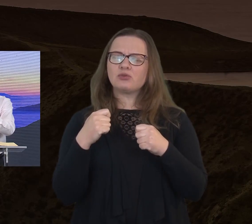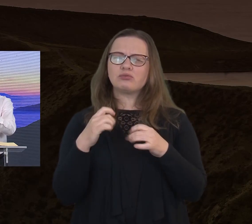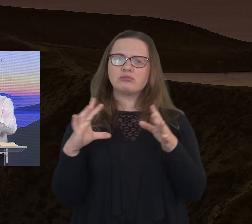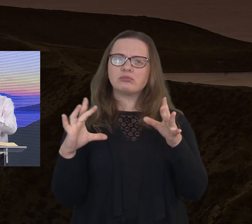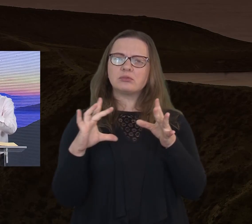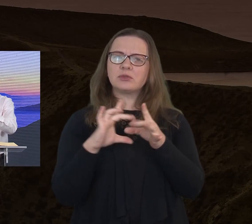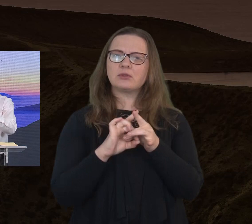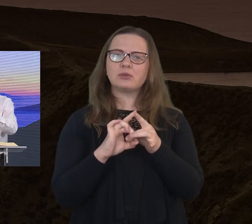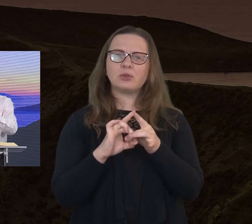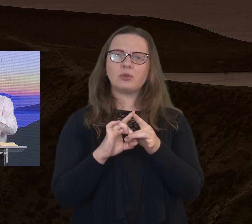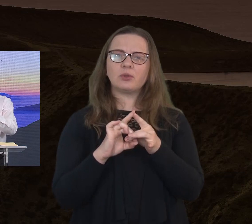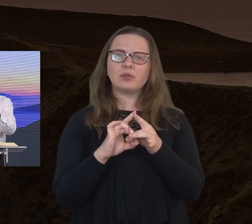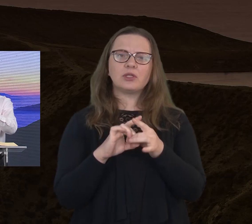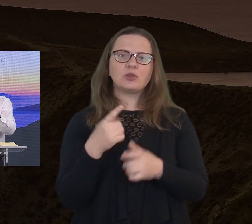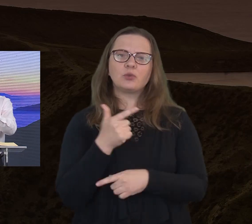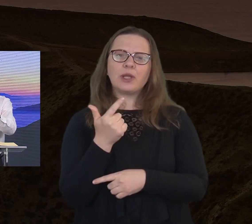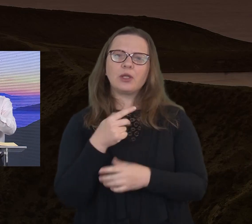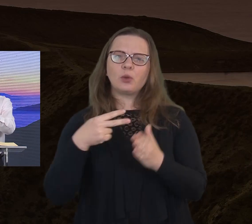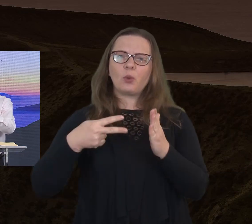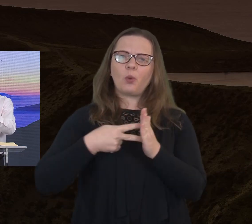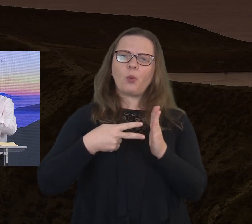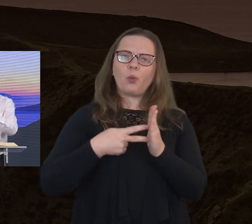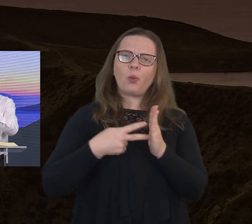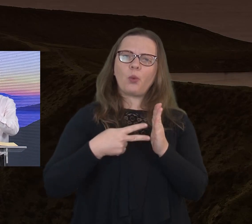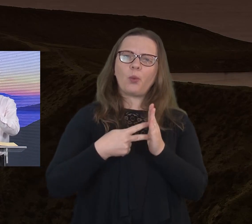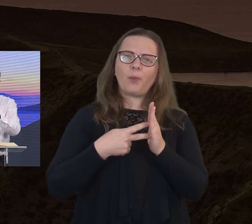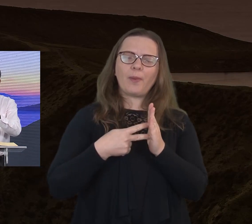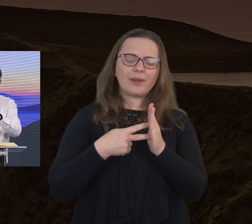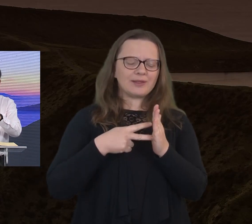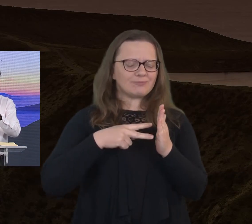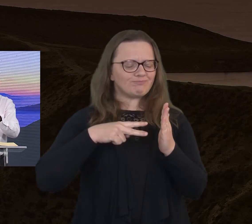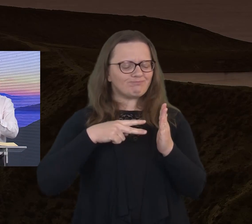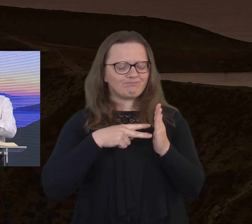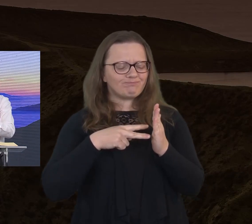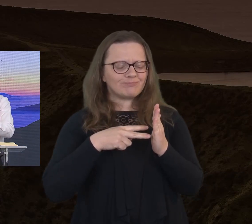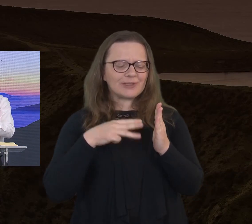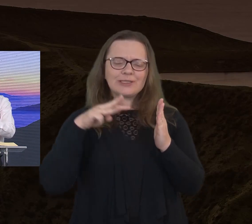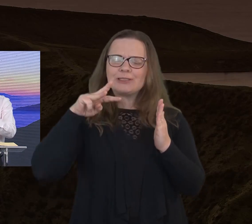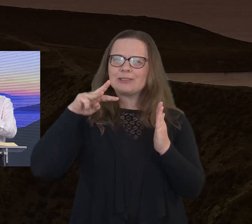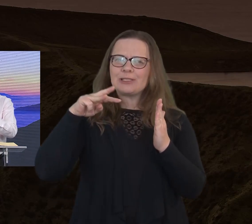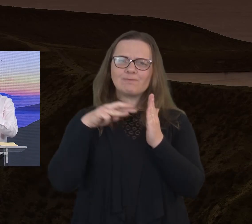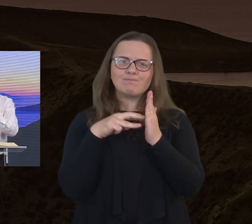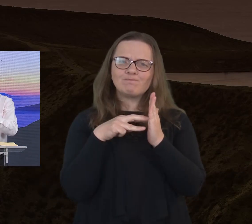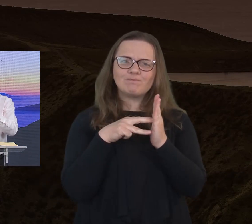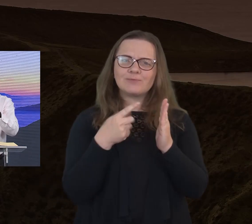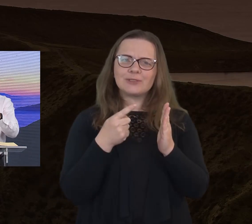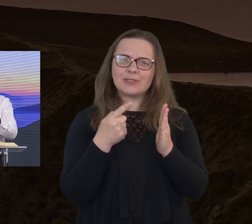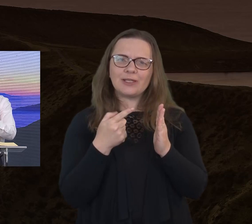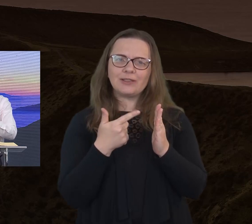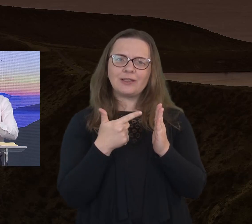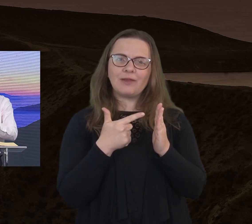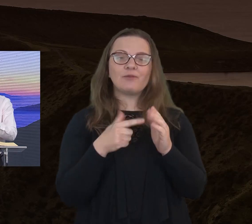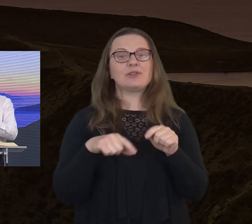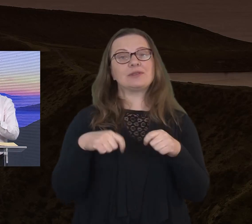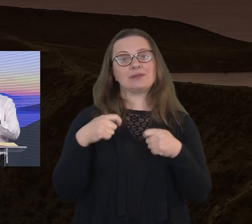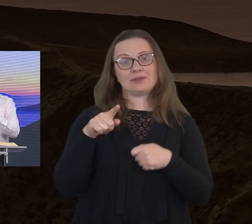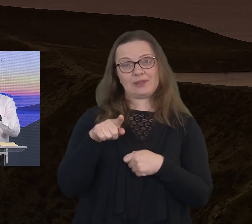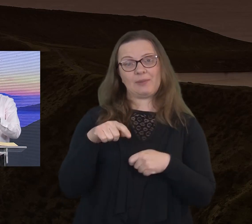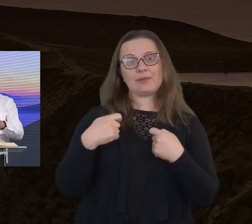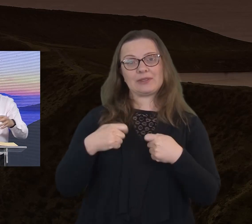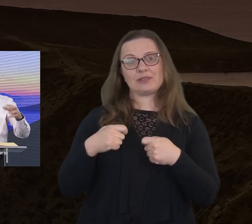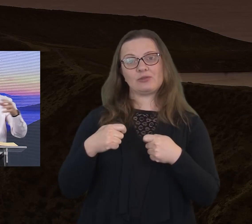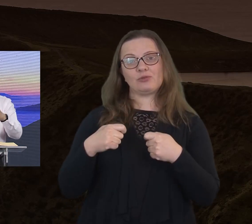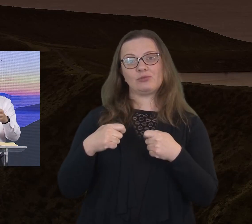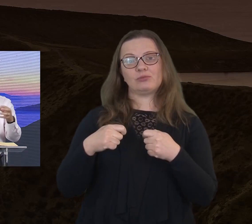não consegue, você não tem, a sua tomada não serve nas tomadas para onde você viaja, você precisa de um adaptador. Meus